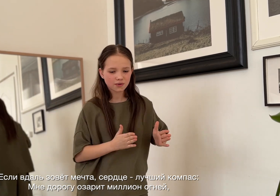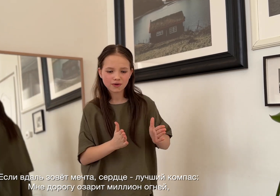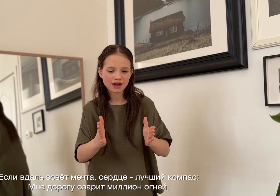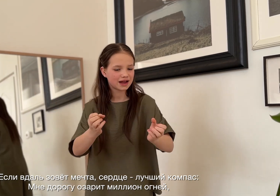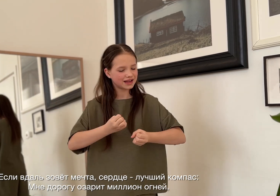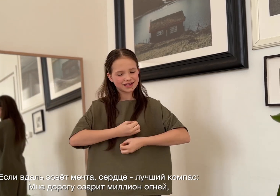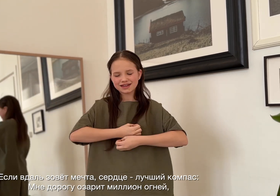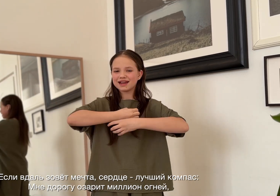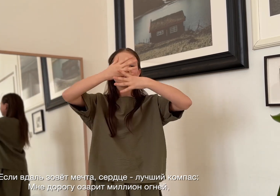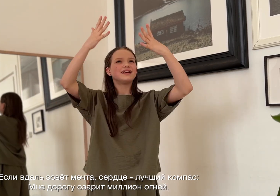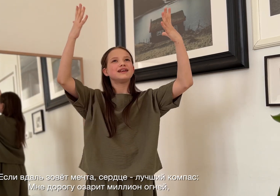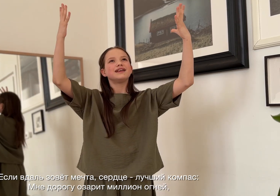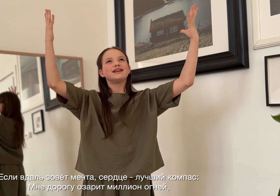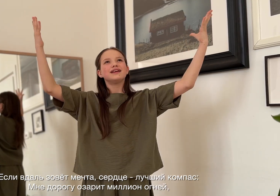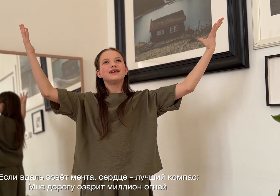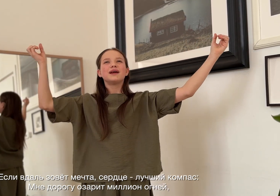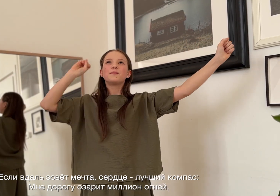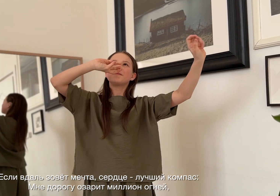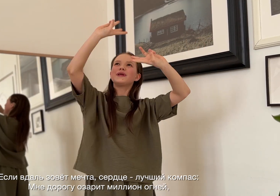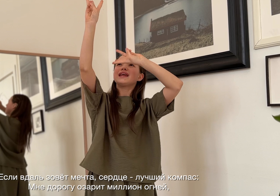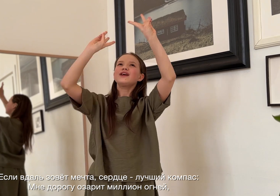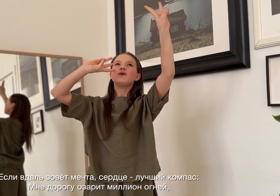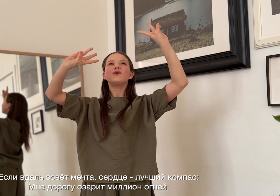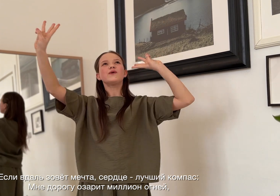дорогу озарит миллион